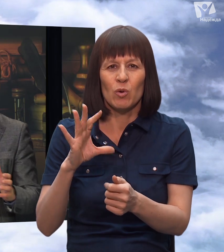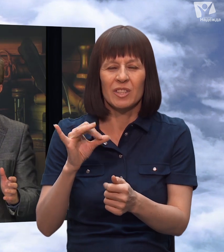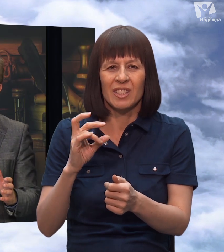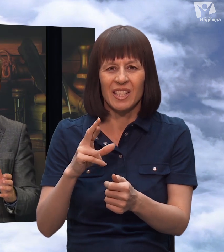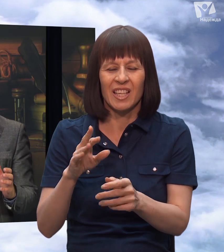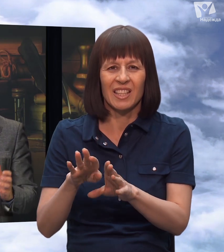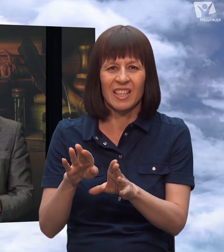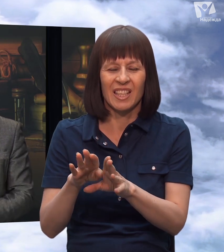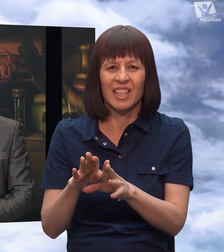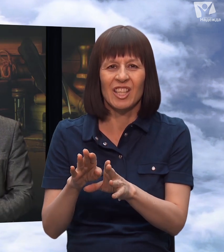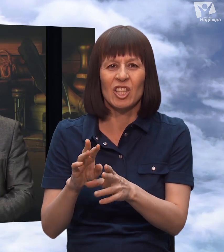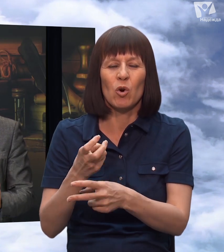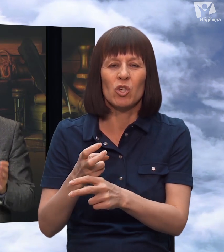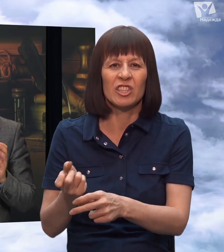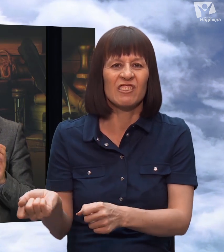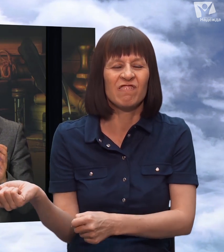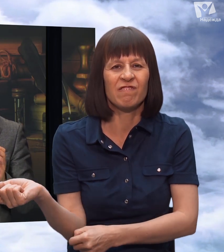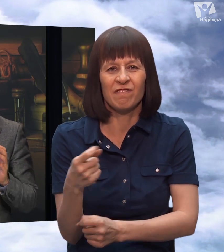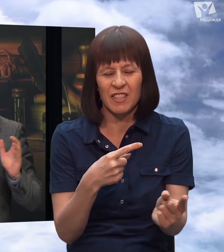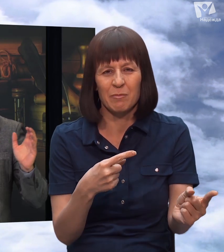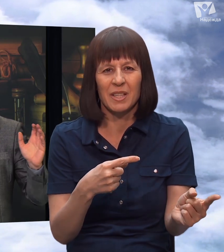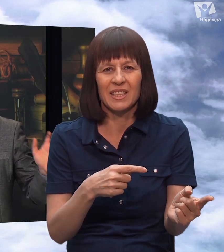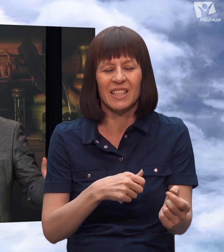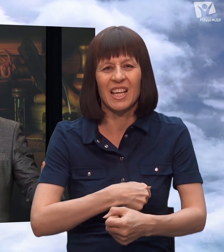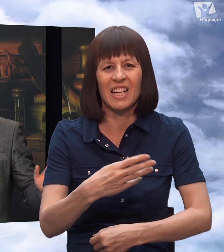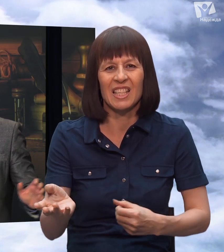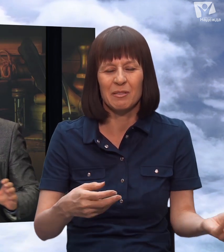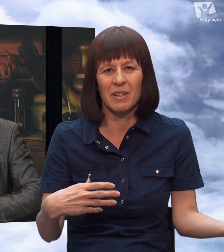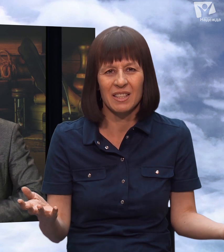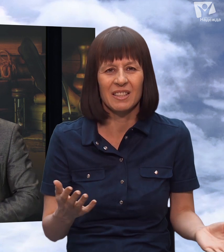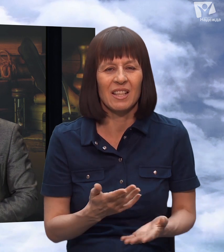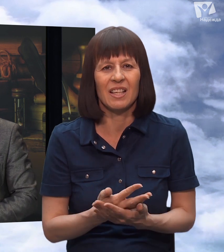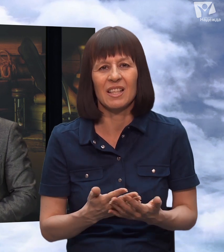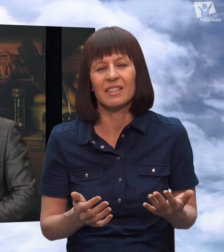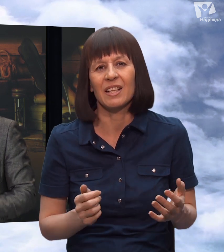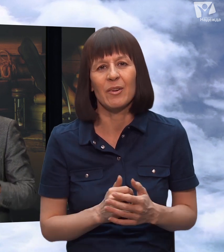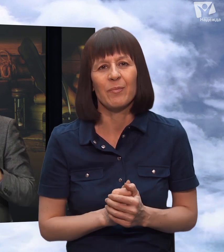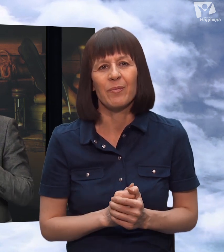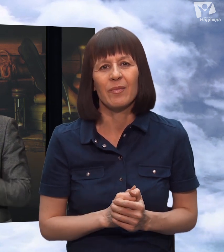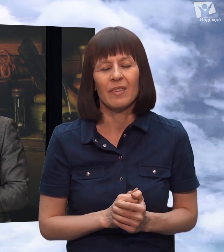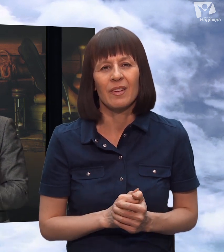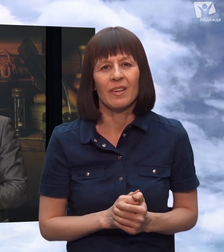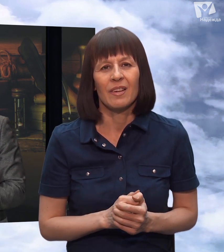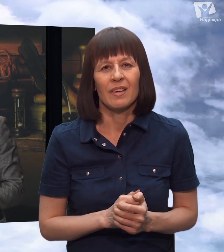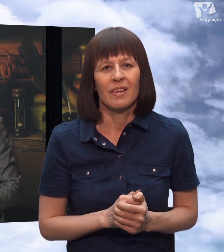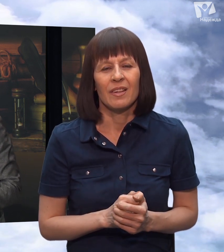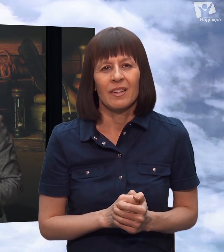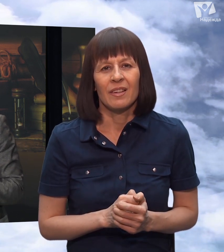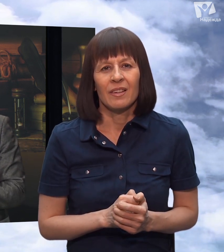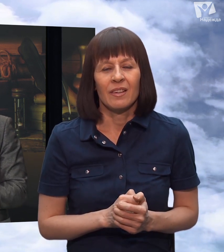все что связано с языческим поклонением все различные места где приносили жертвы и